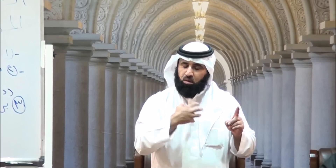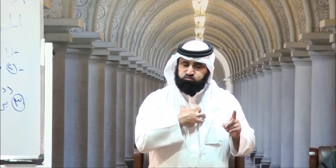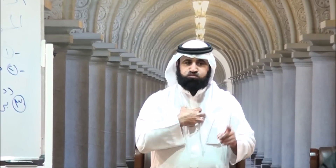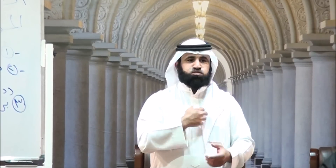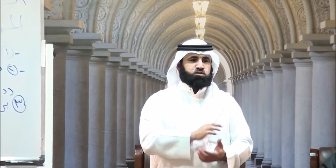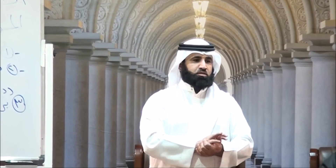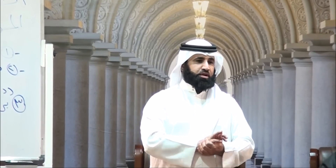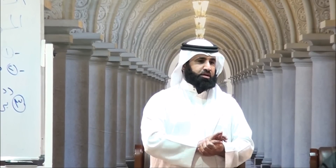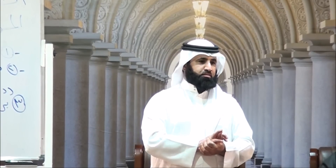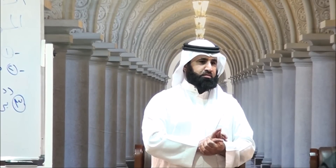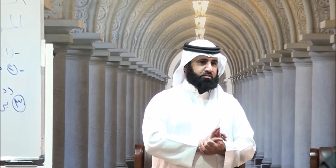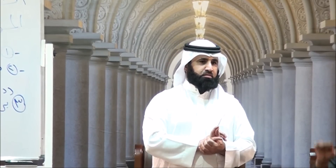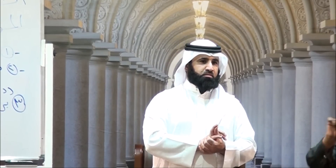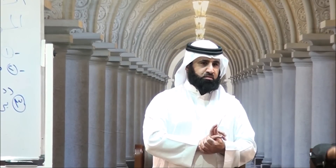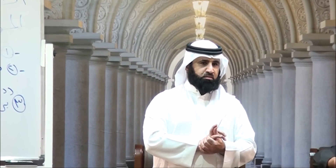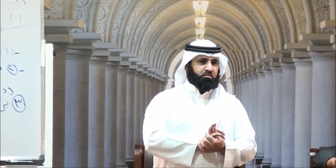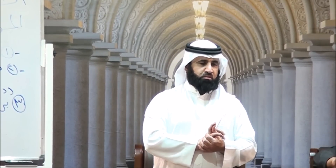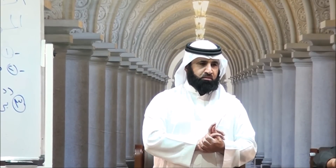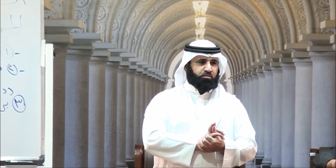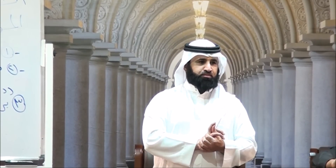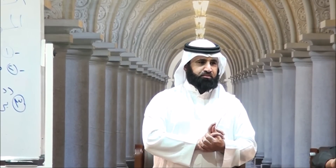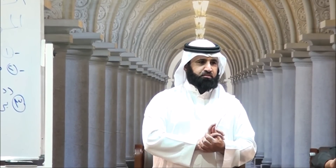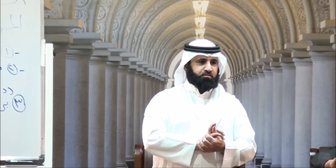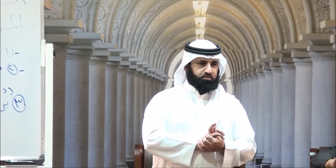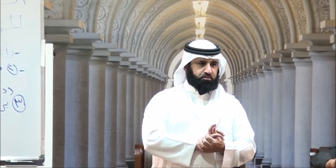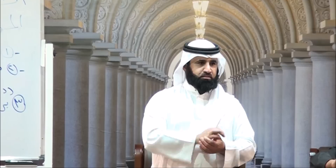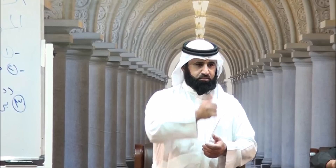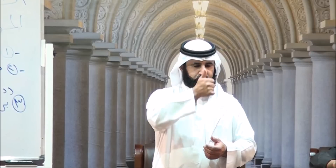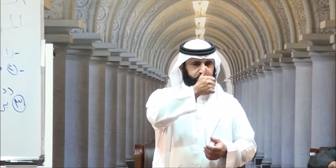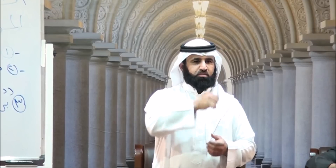لا لا زعلانين.